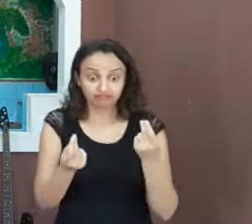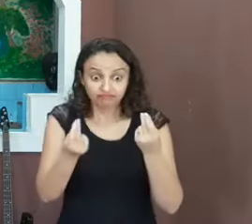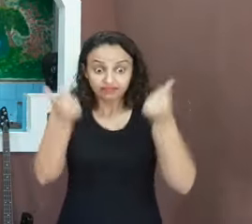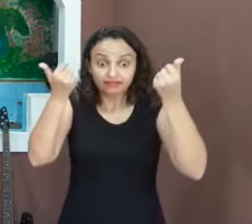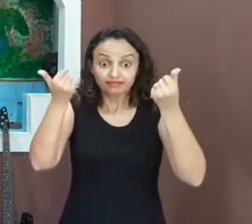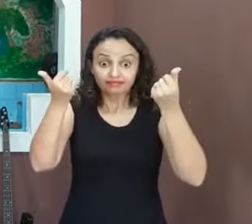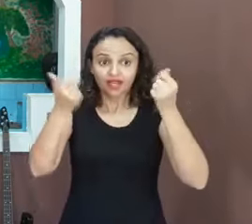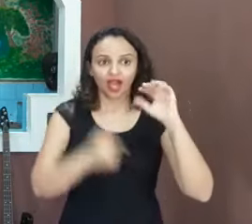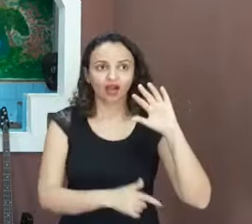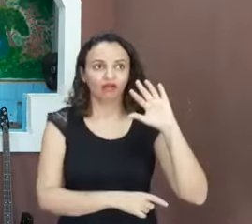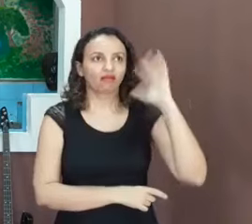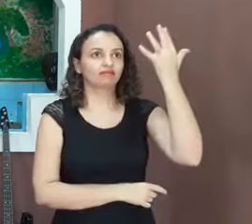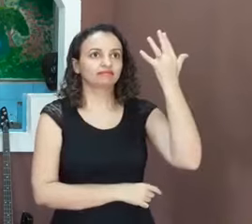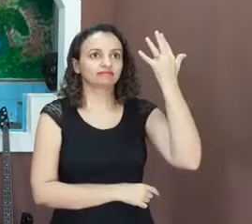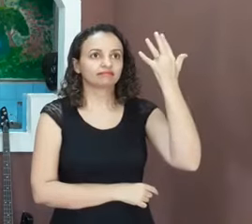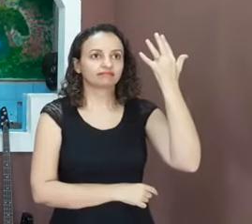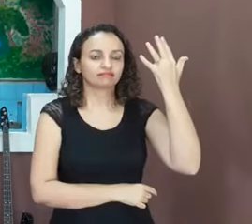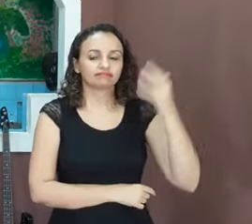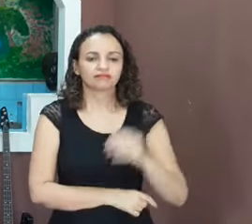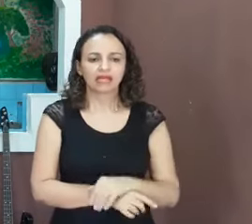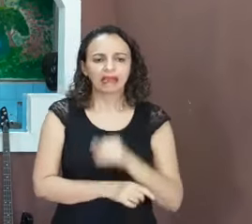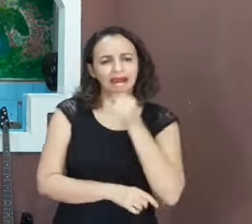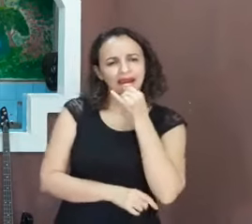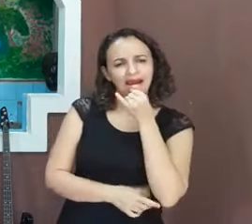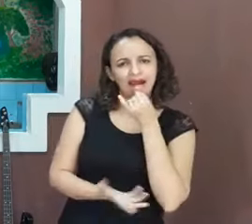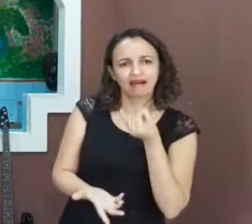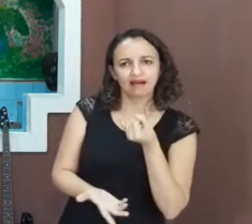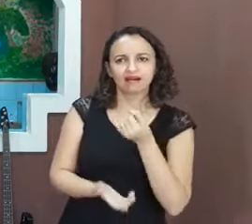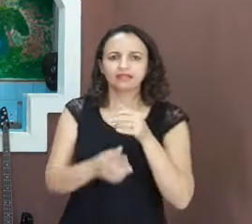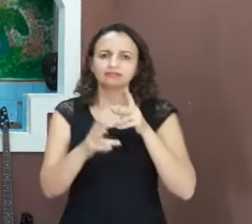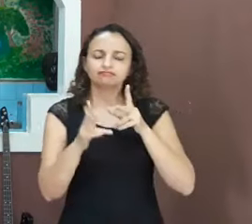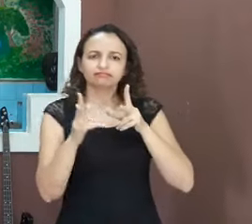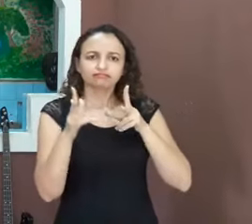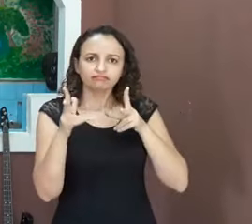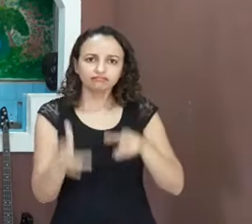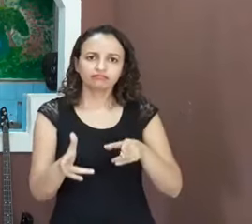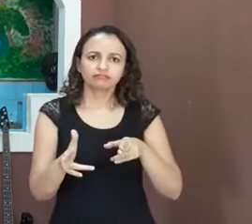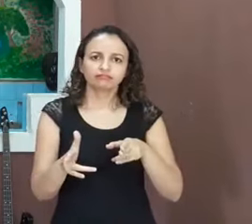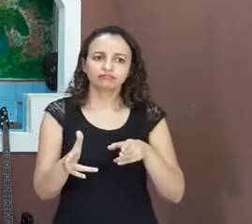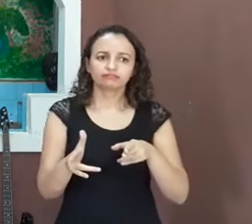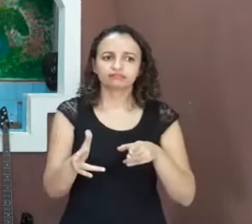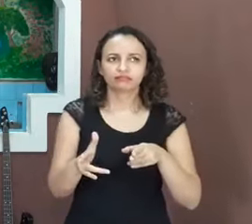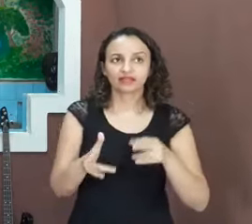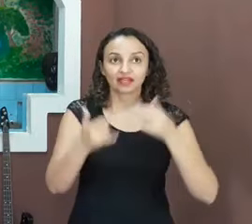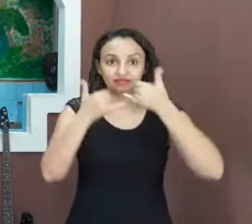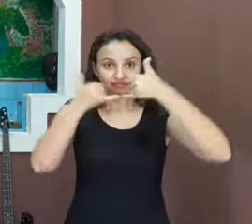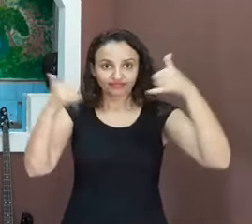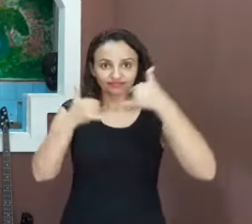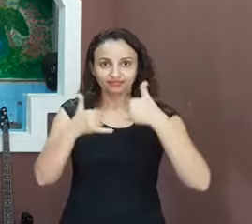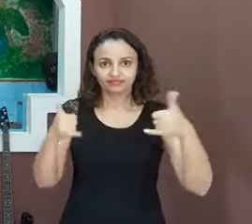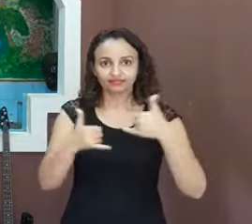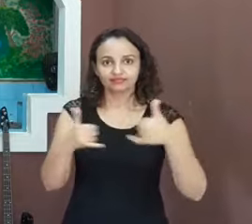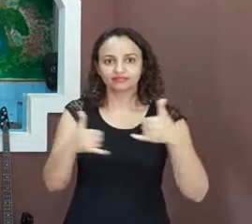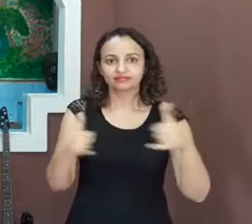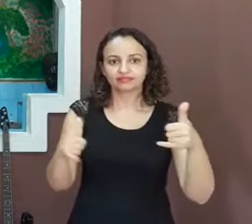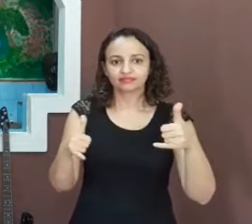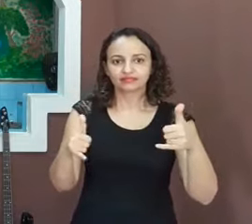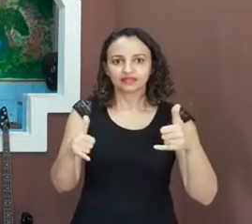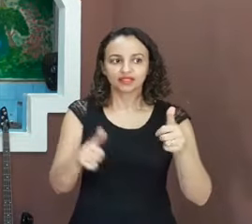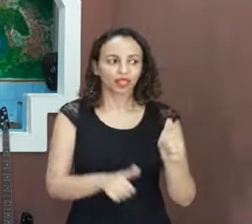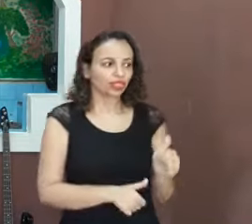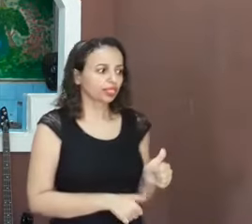olhos, aparecem. Tipo assim, igual a eletricidade, a energia elétrica. Eu aperto